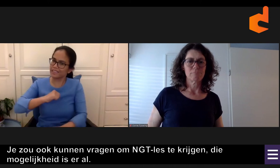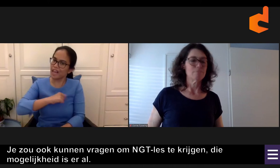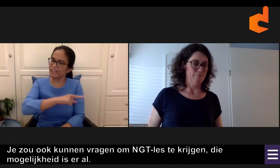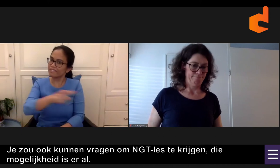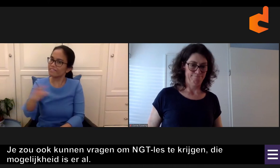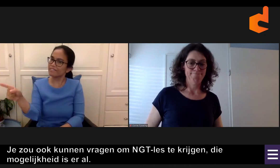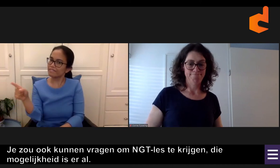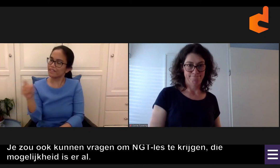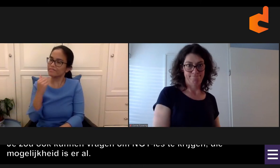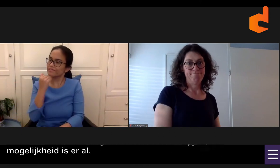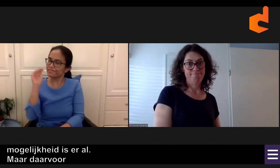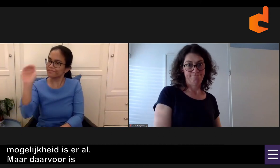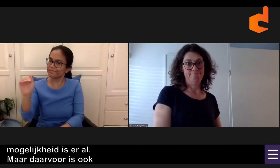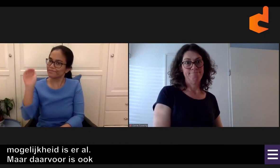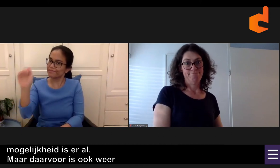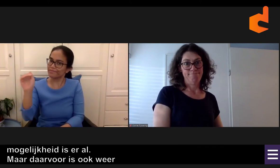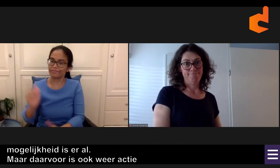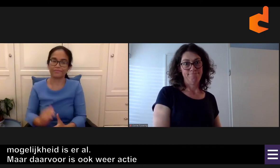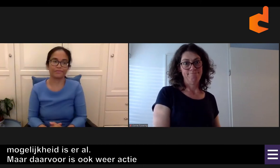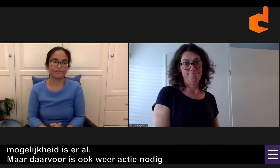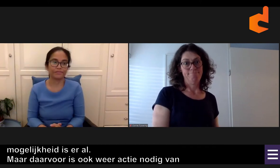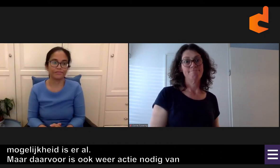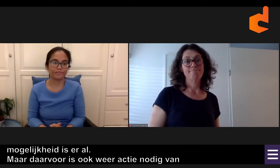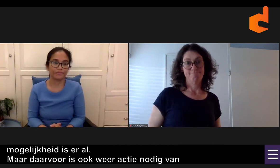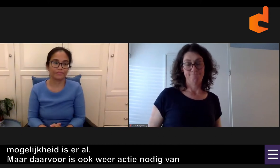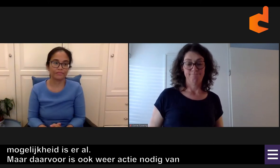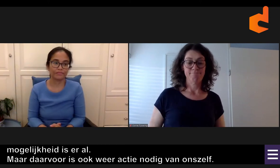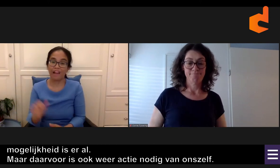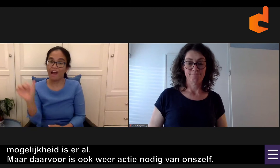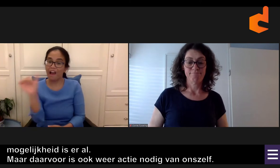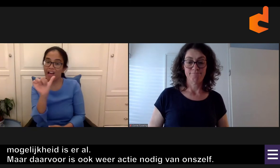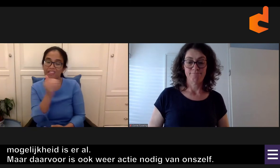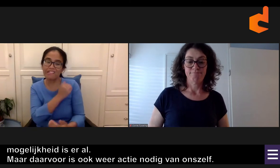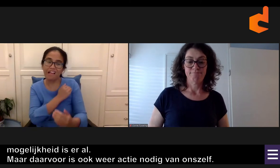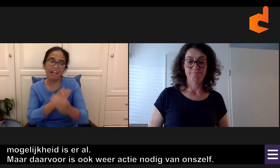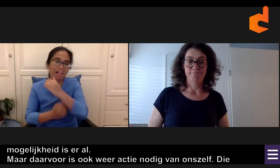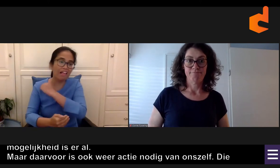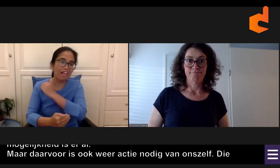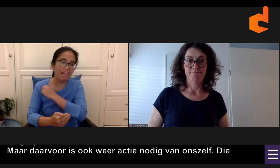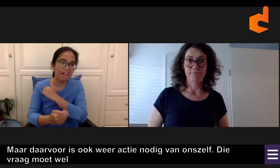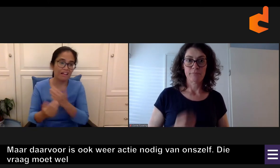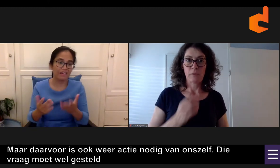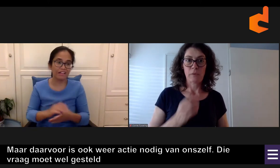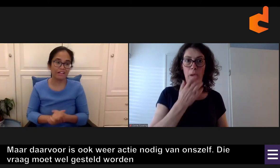Maar daarvoor is ook weer actie nodig van onszelf, die vragen gesteld worden om het vak in te.